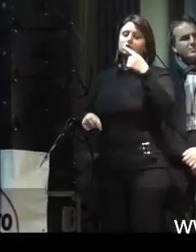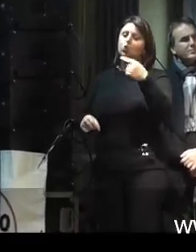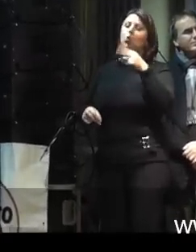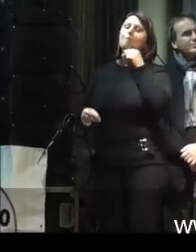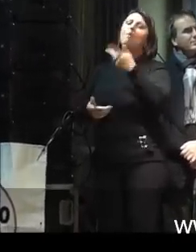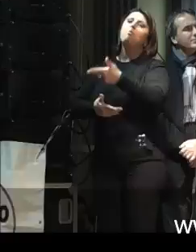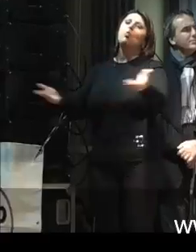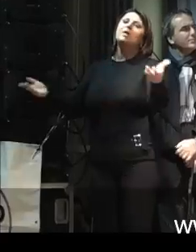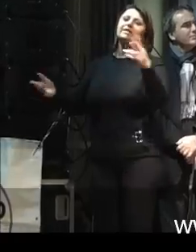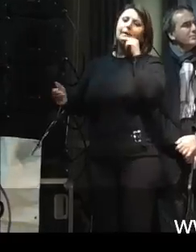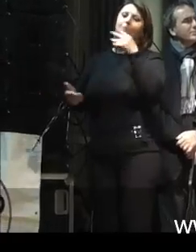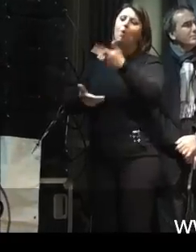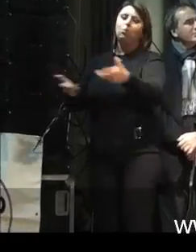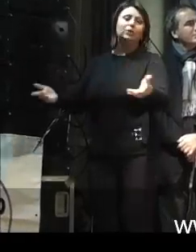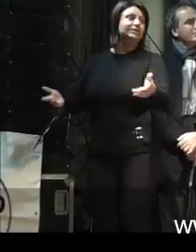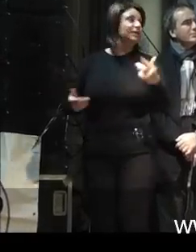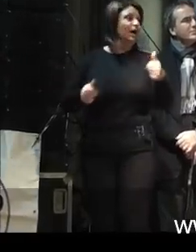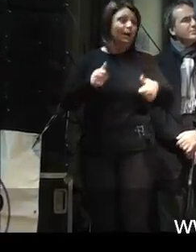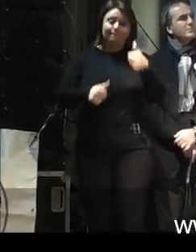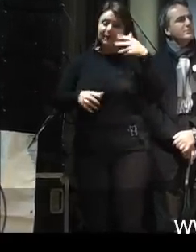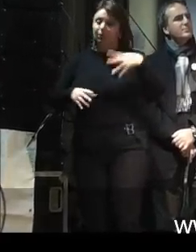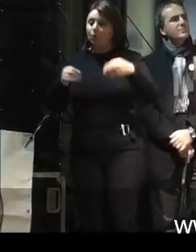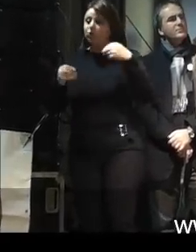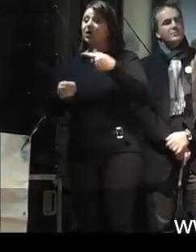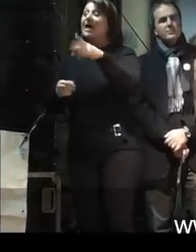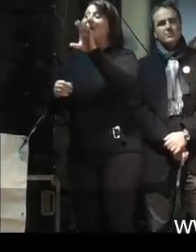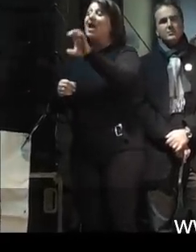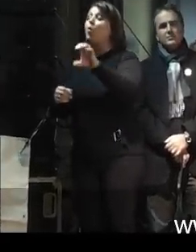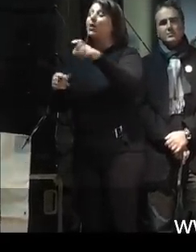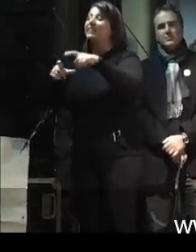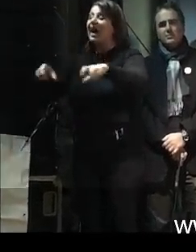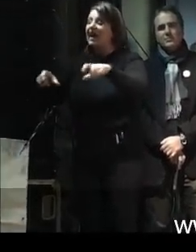lo diciamo dall'inizio, chiusura di Equitalia,